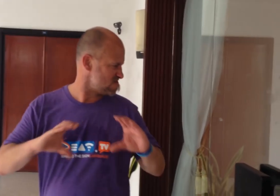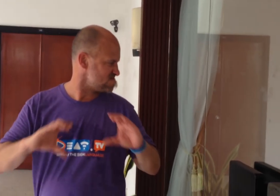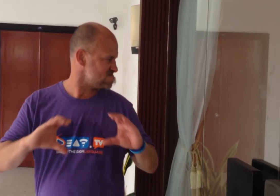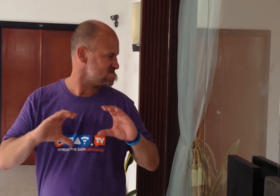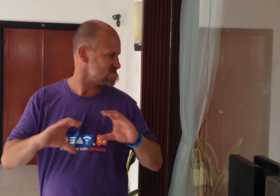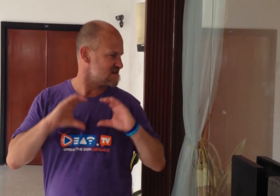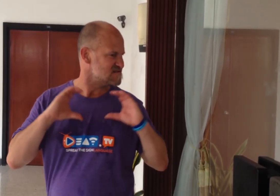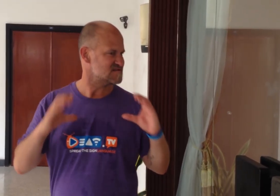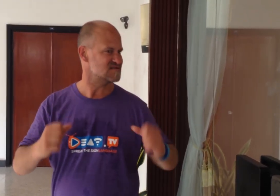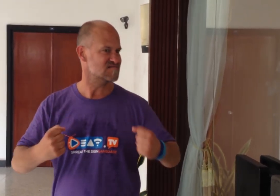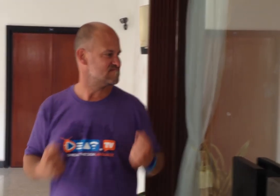Ganz schön massiv, dieser Tisch.